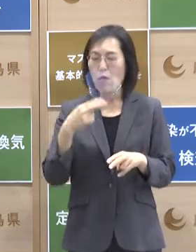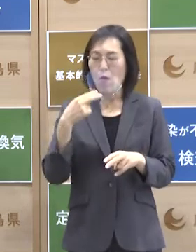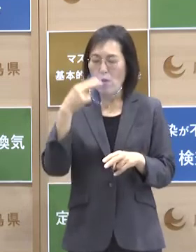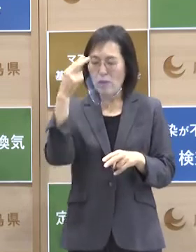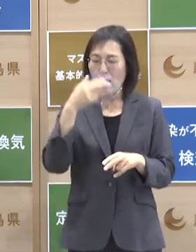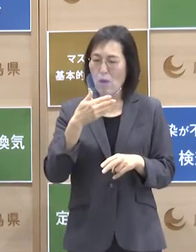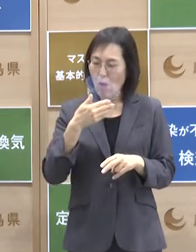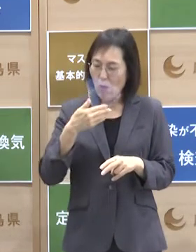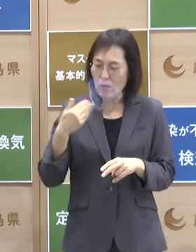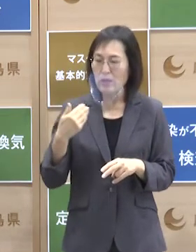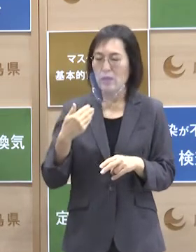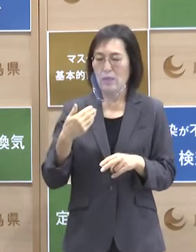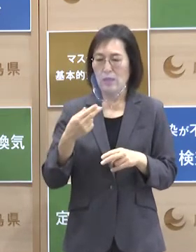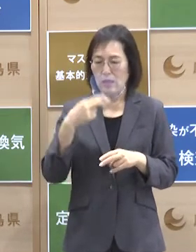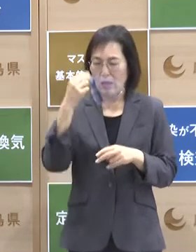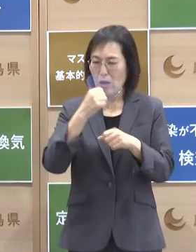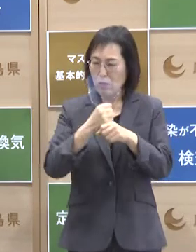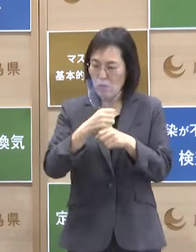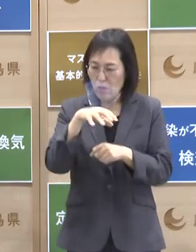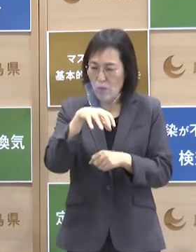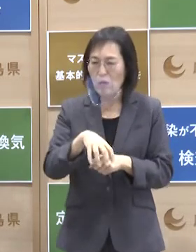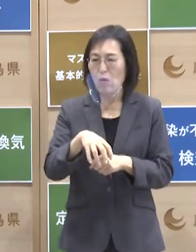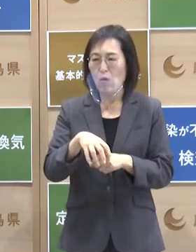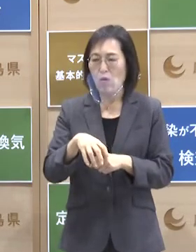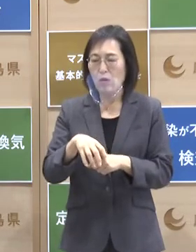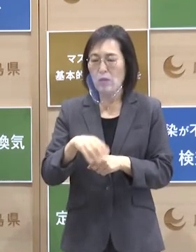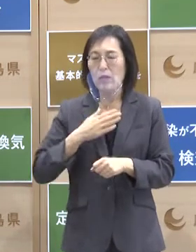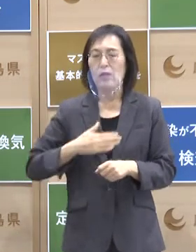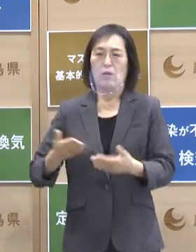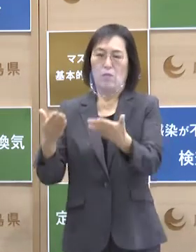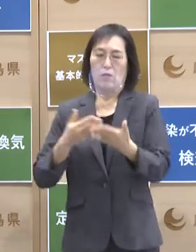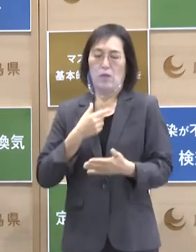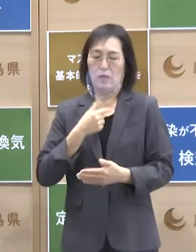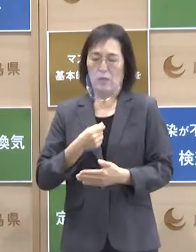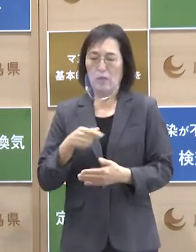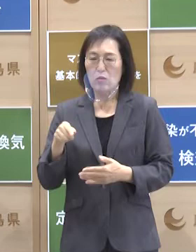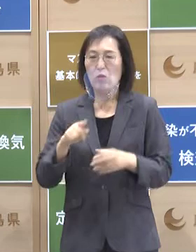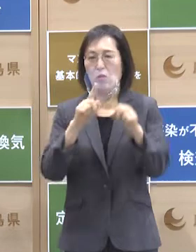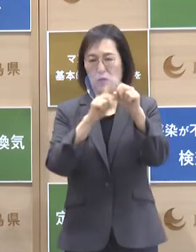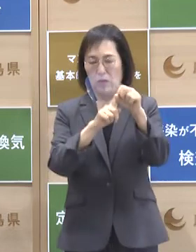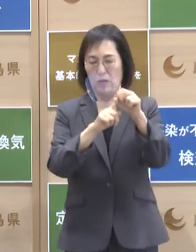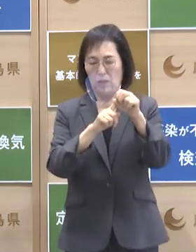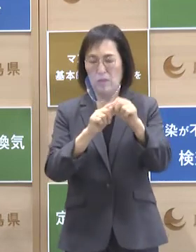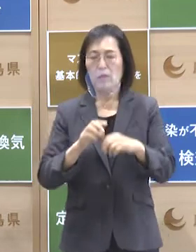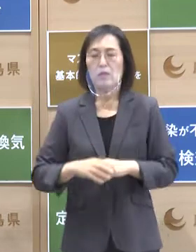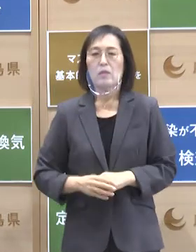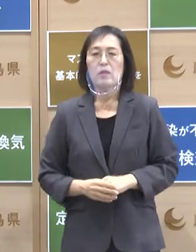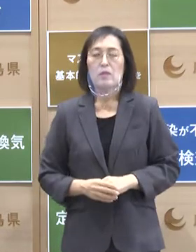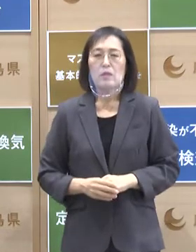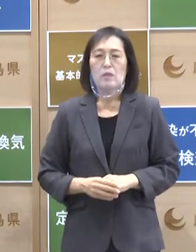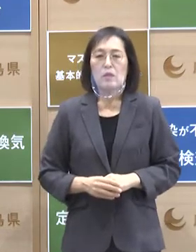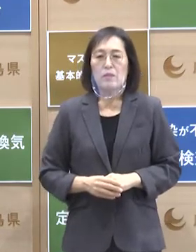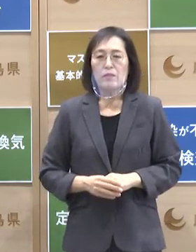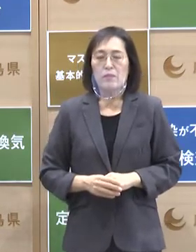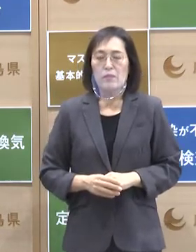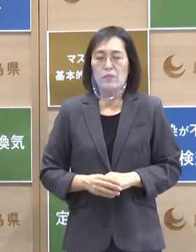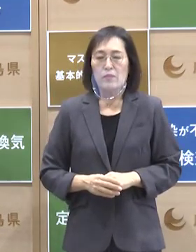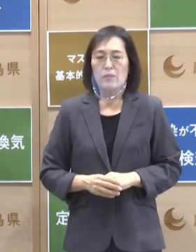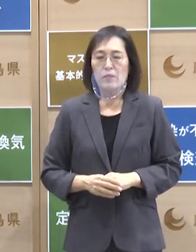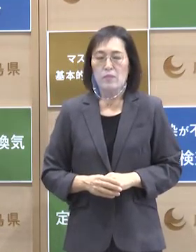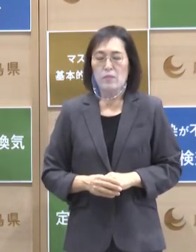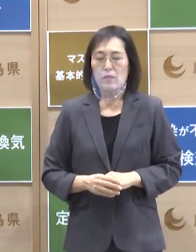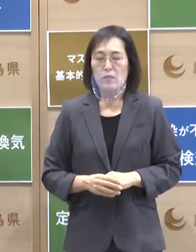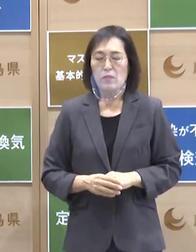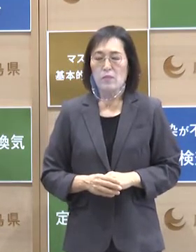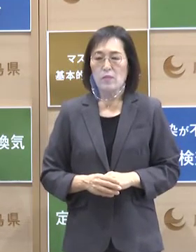酒をですね、知っていただきたいと思っています。これを通じて、その旅行もそうです